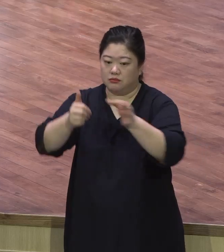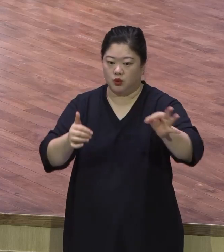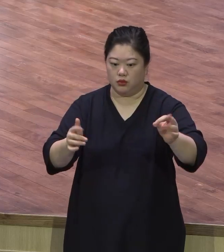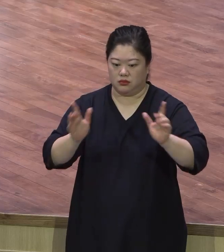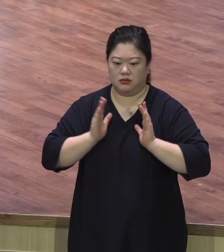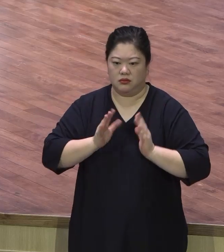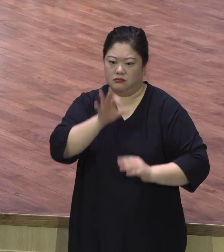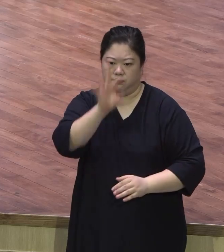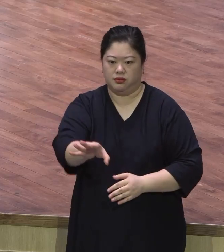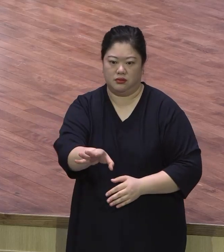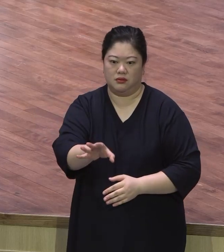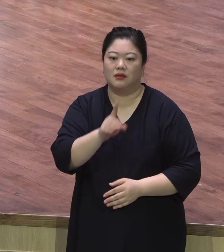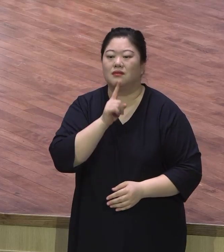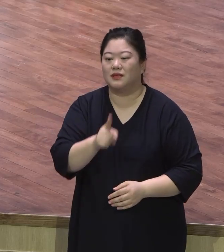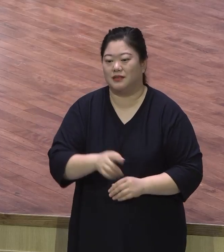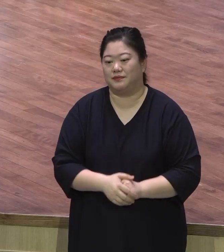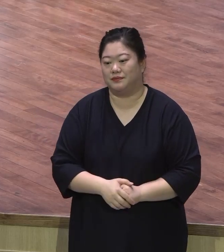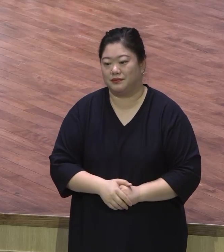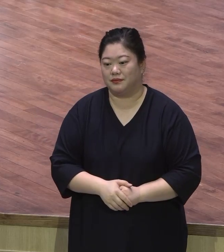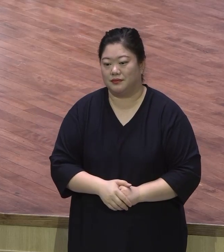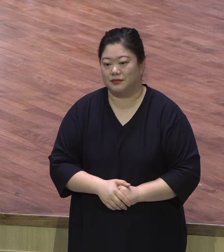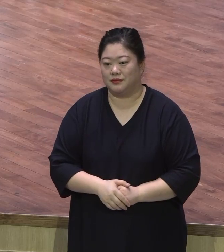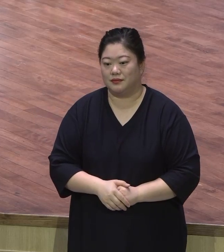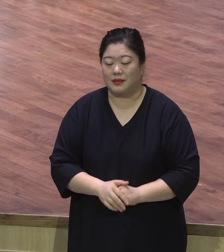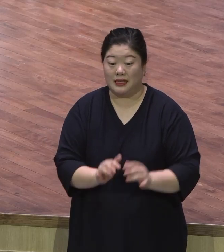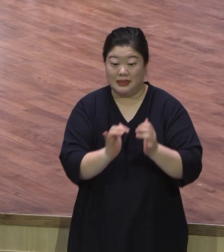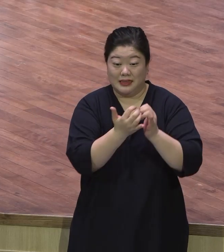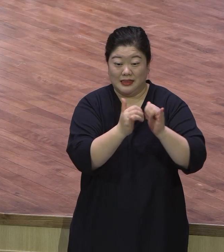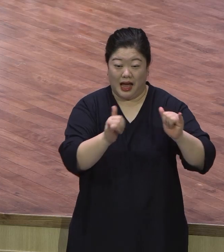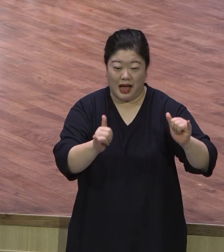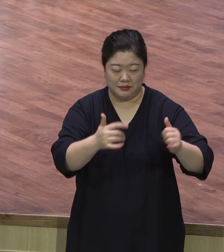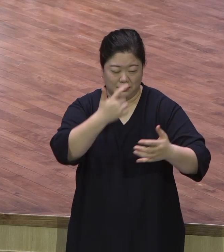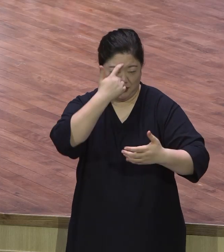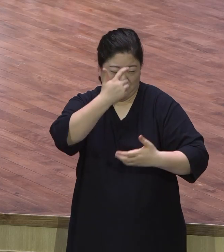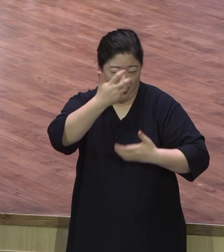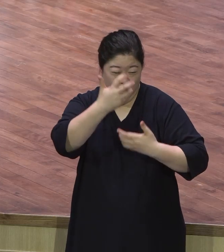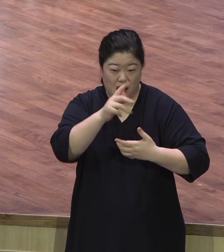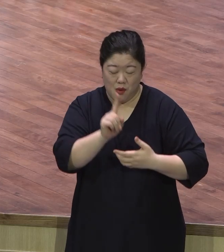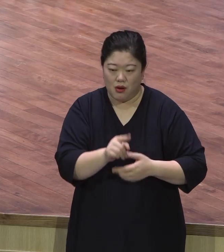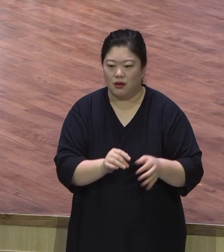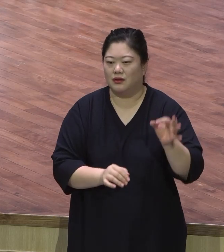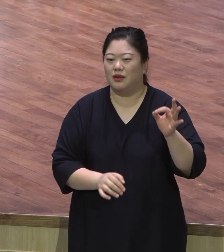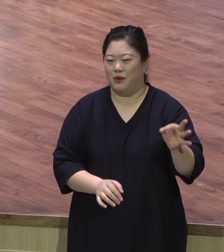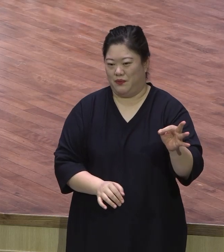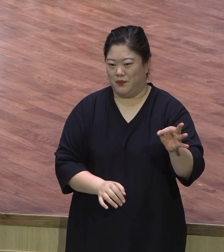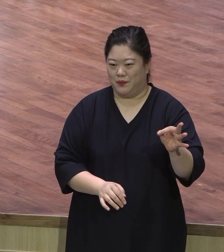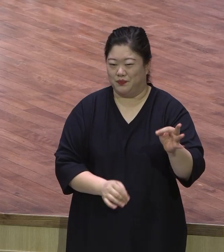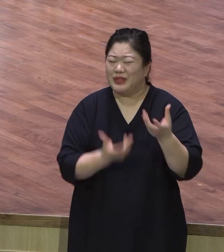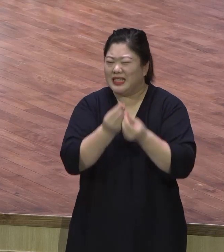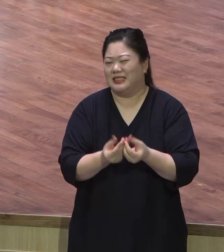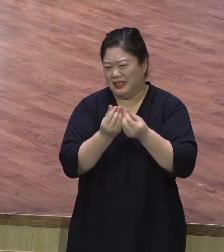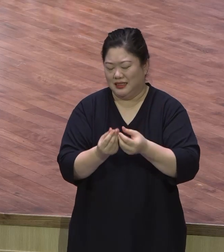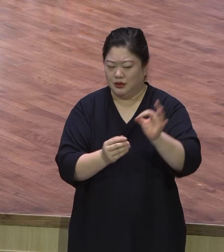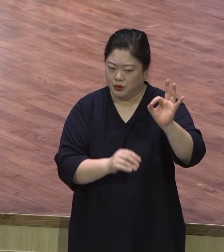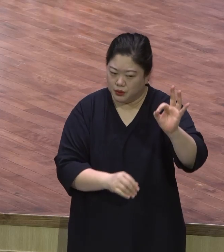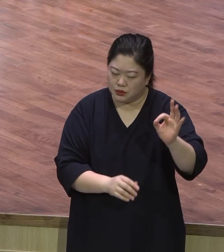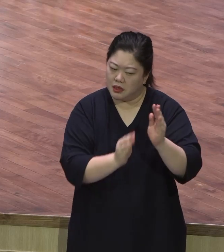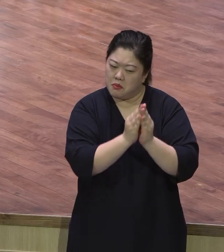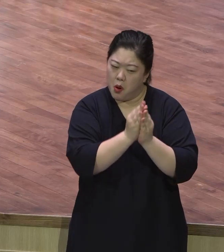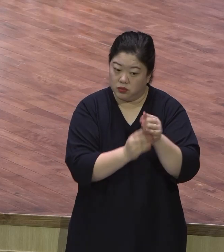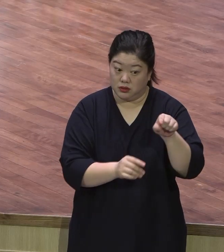예수님께서는 인간이 최고 가치를 두고 있는 것을 보물로 말씀하시는데 그 보물이 있는 곳에 당연히